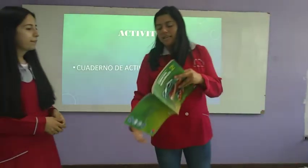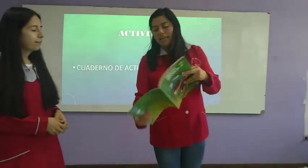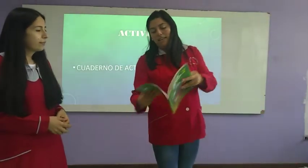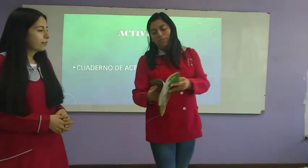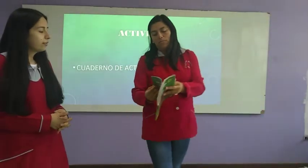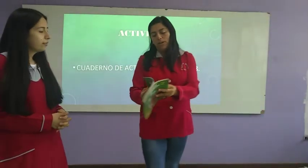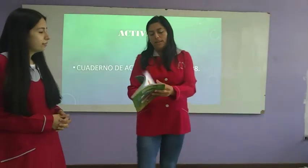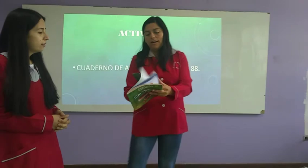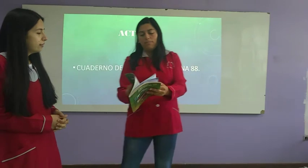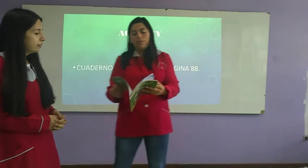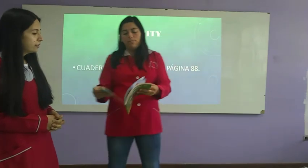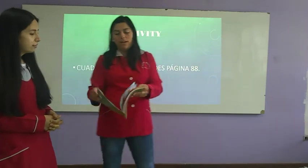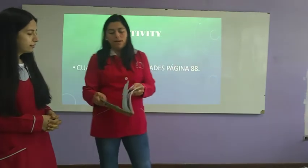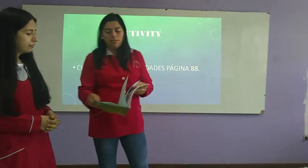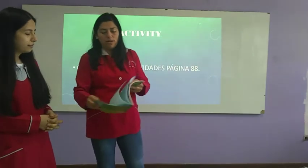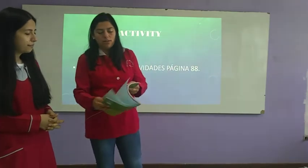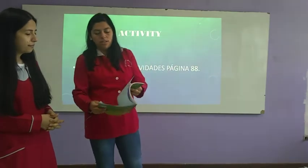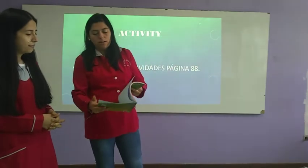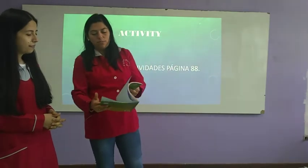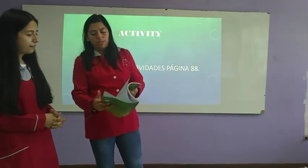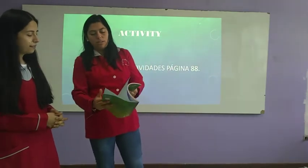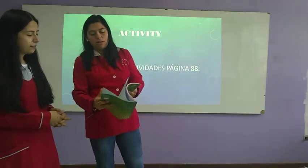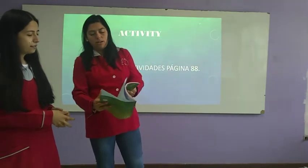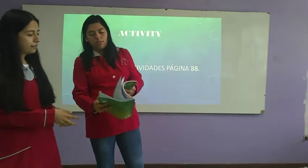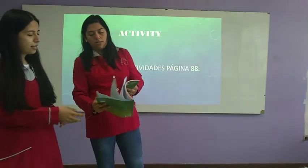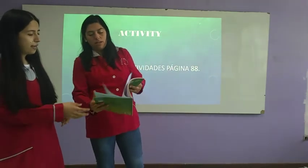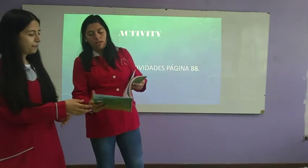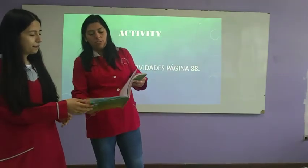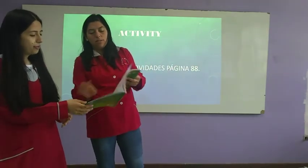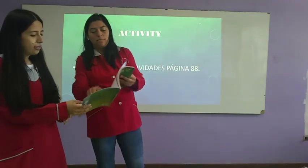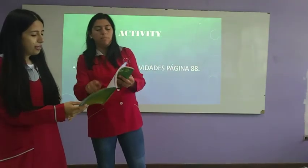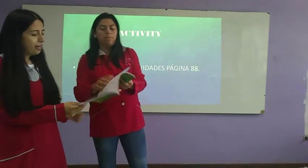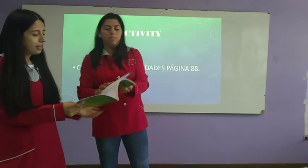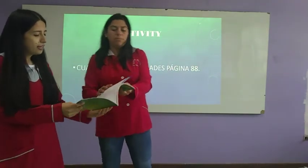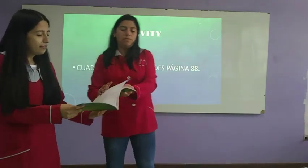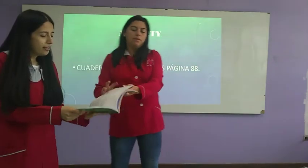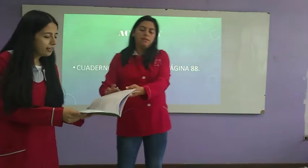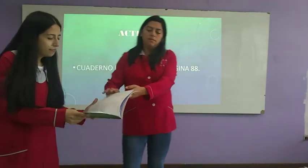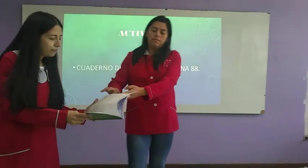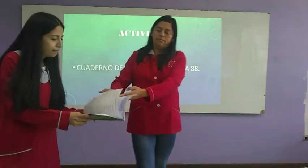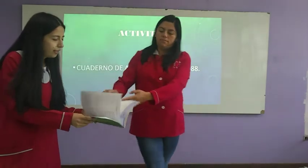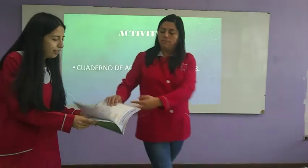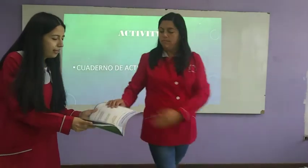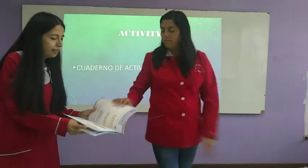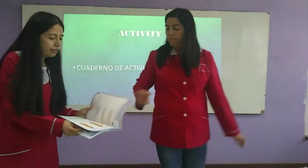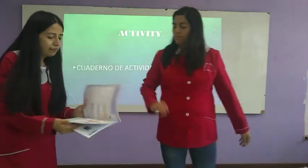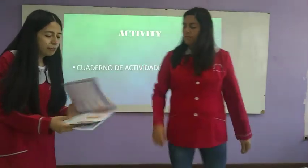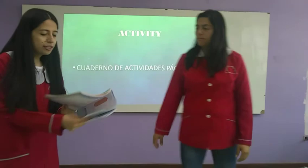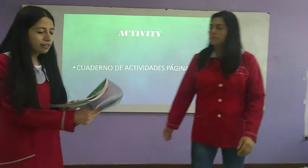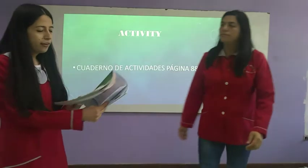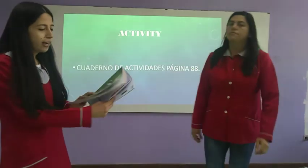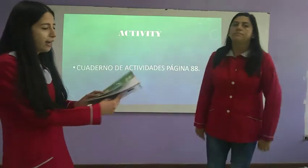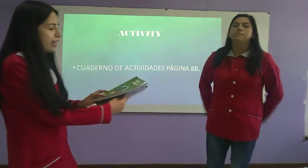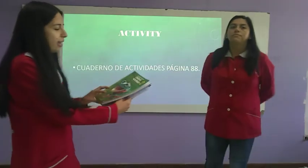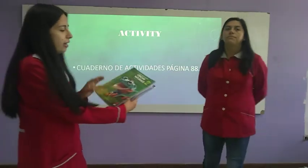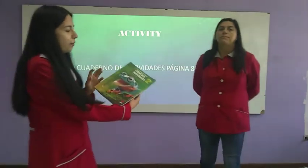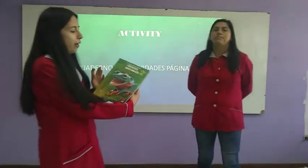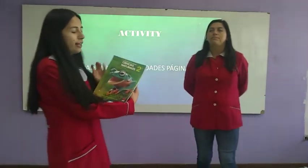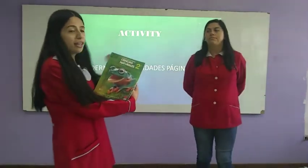siguiente, mi Juanita, para explicarle a los chinos mañana. La actividad, vamos a trabajar en el cuaderno